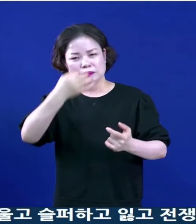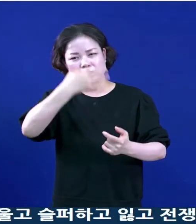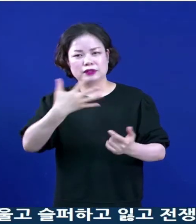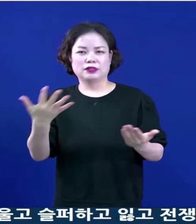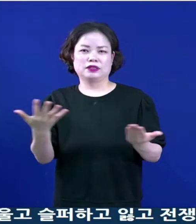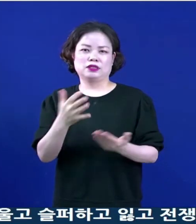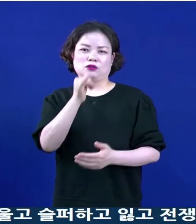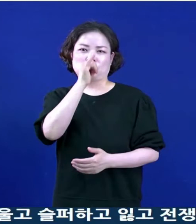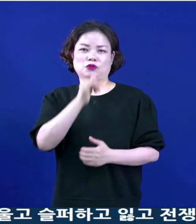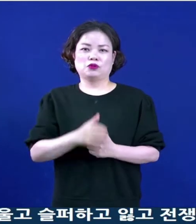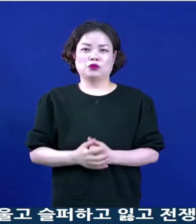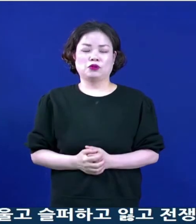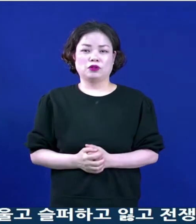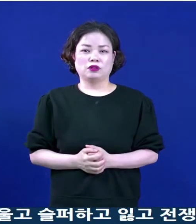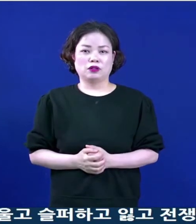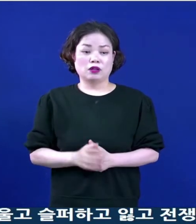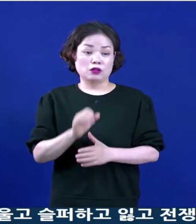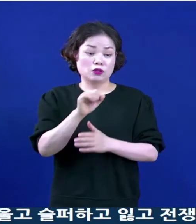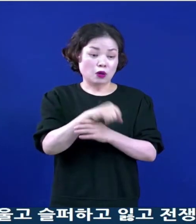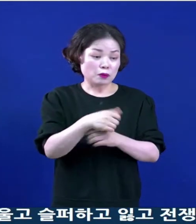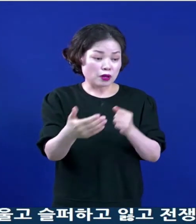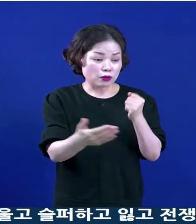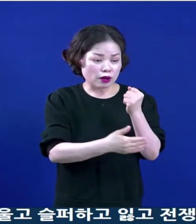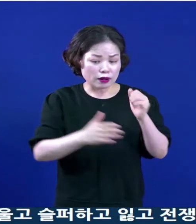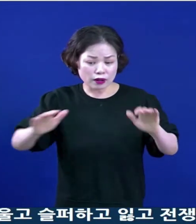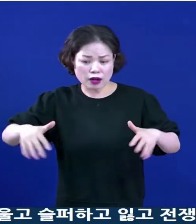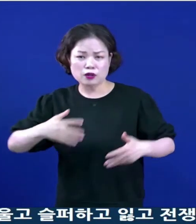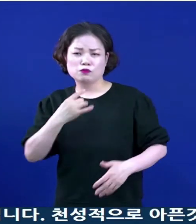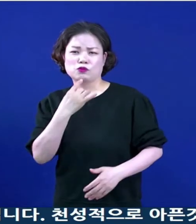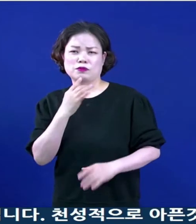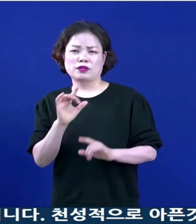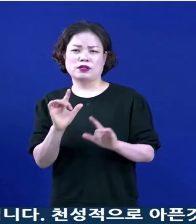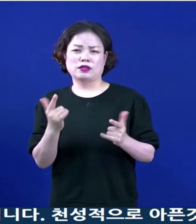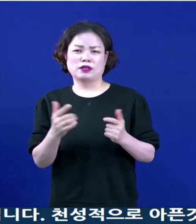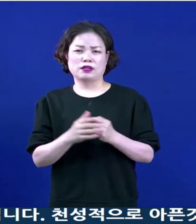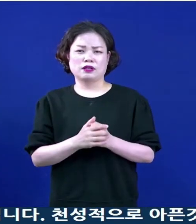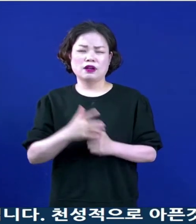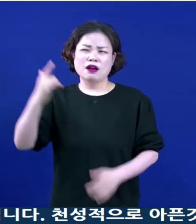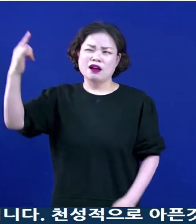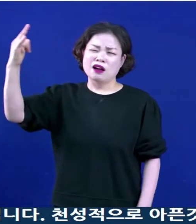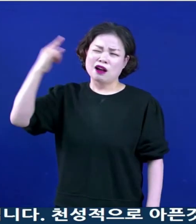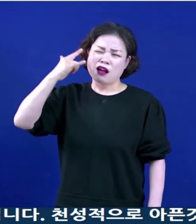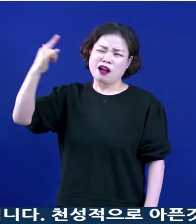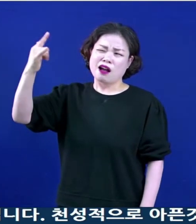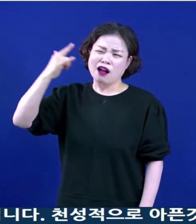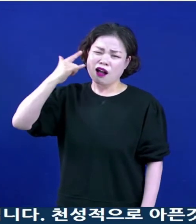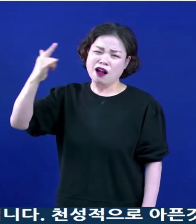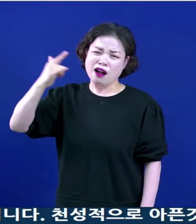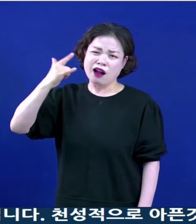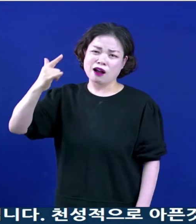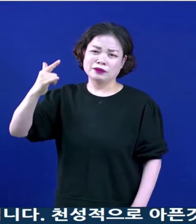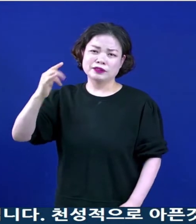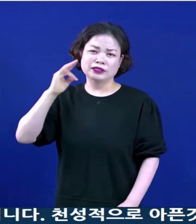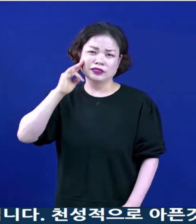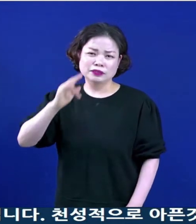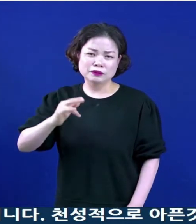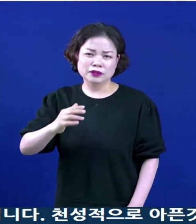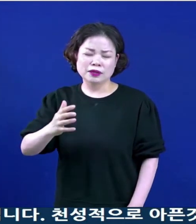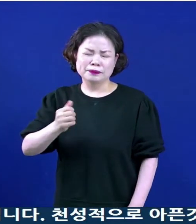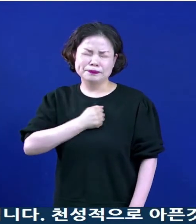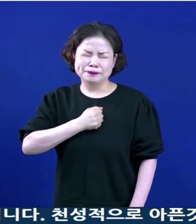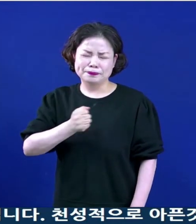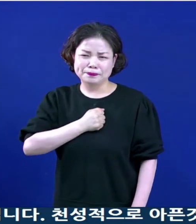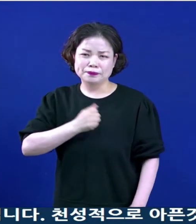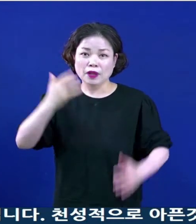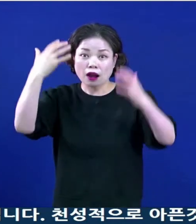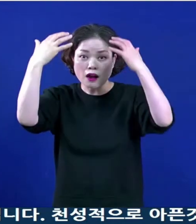있습니다. 열매를 거두는 가을뿐만 아니라 뙤약볕이 쨍쨍하게 내리쬐는 숨막힐 것 같은